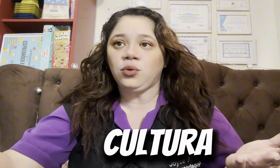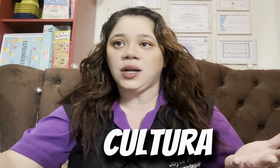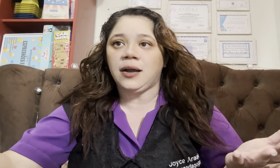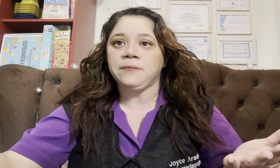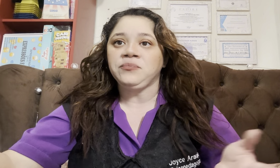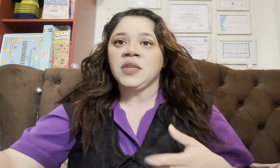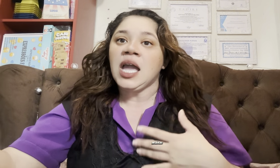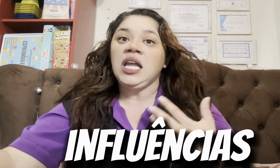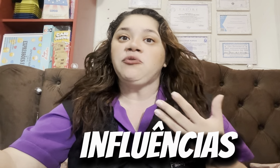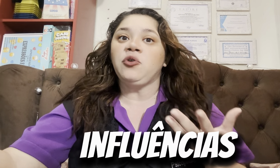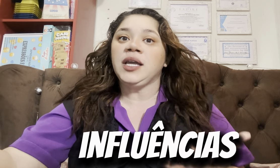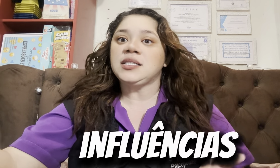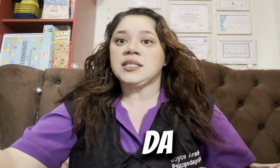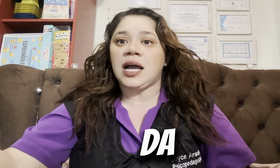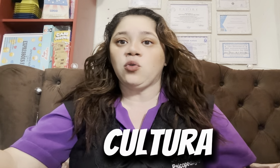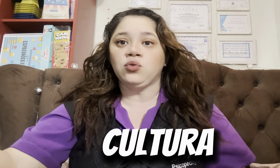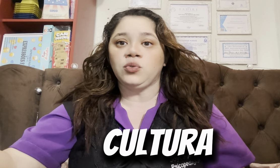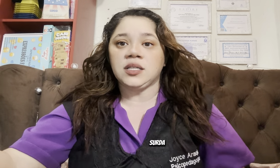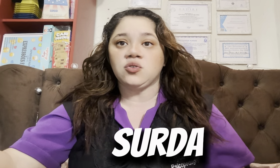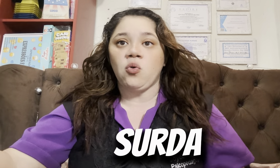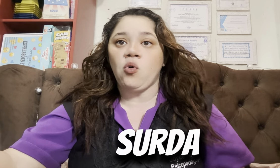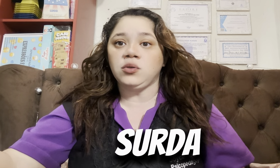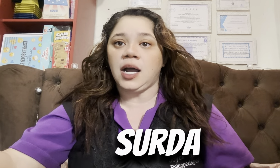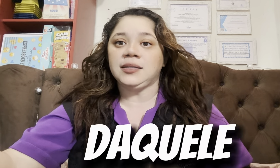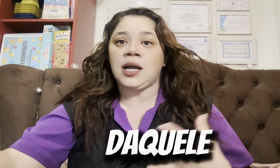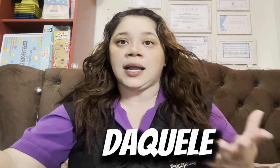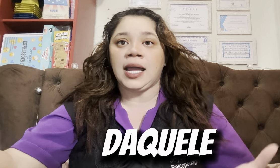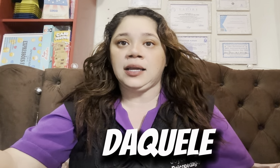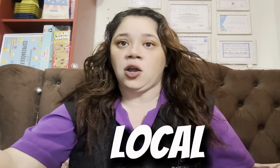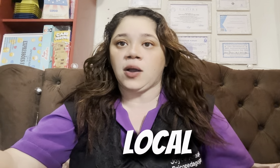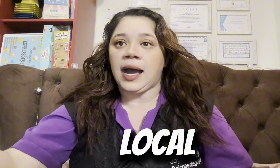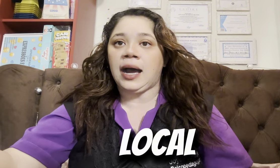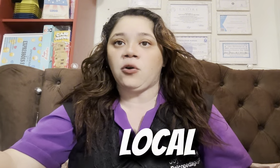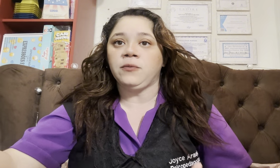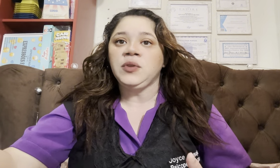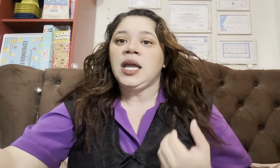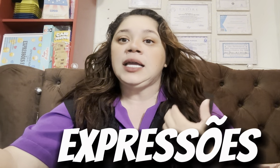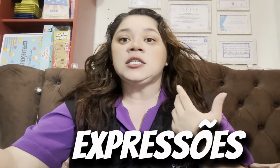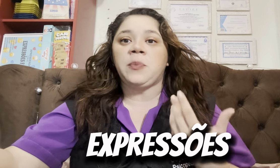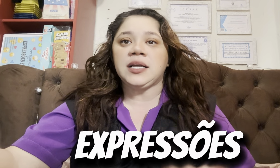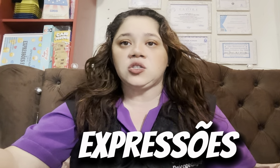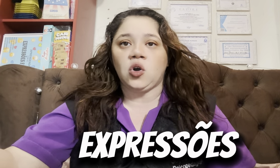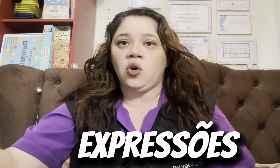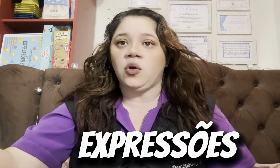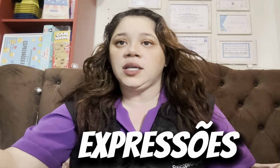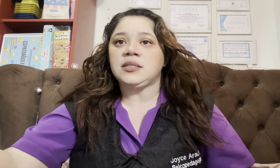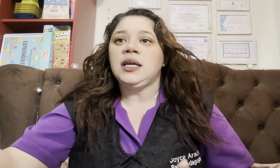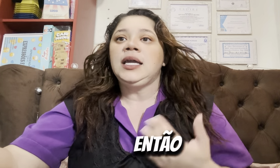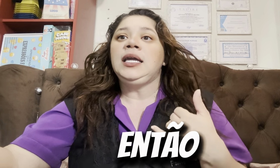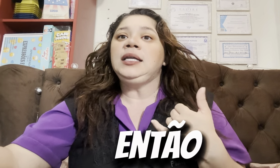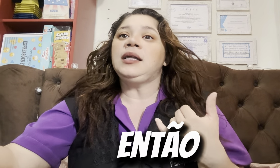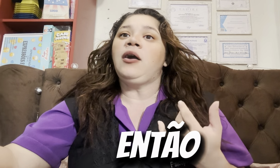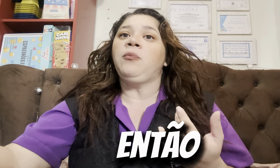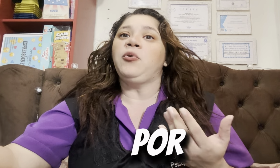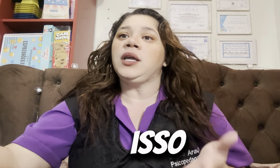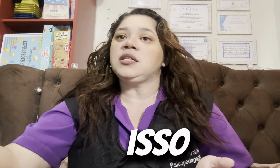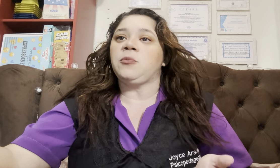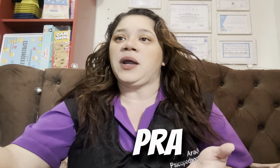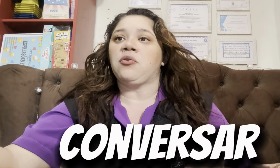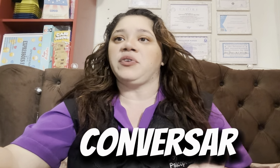cultura. Influências da cultura surda, daquele local, expressões. Então, por isso, para conversar